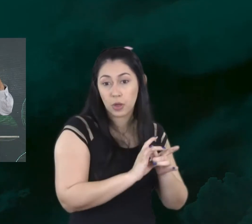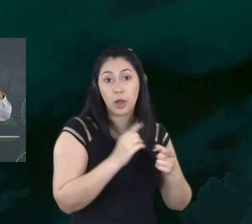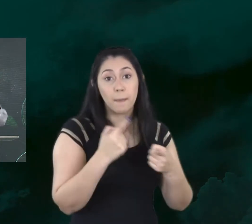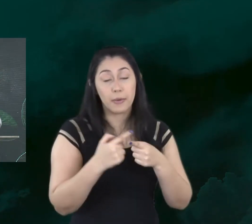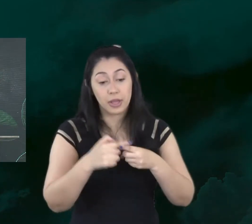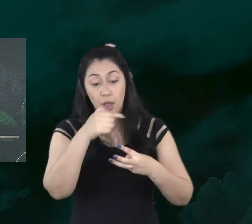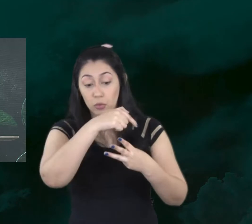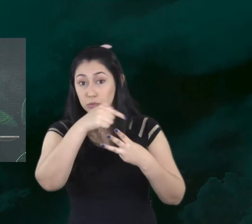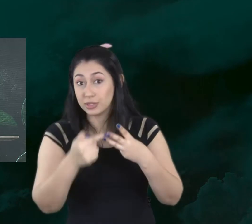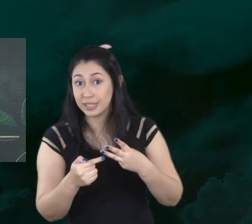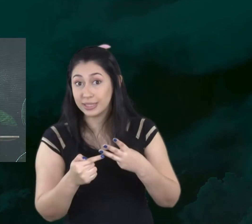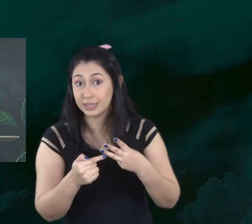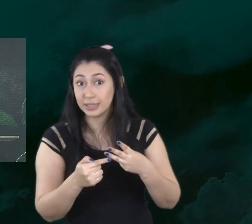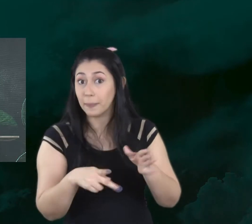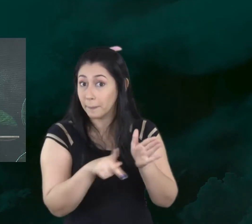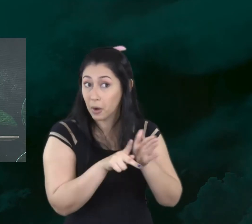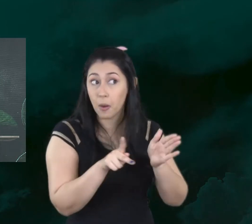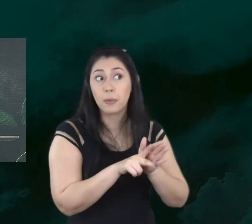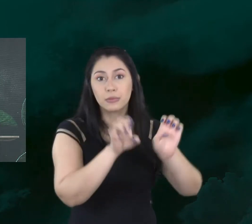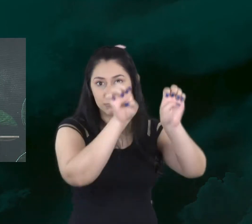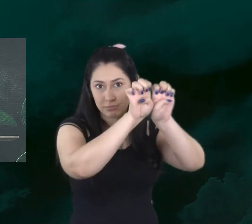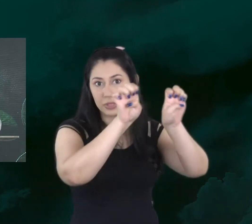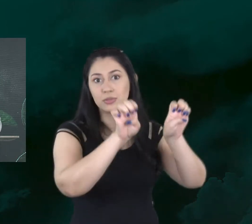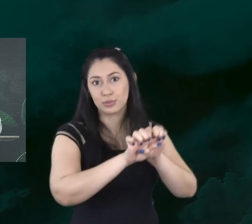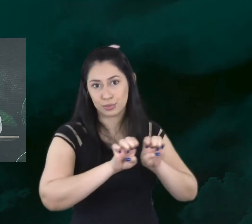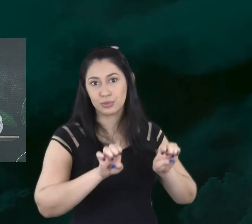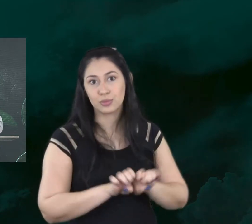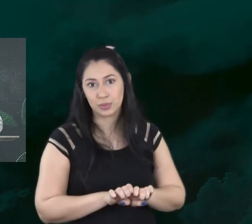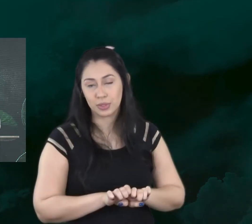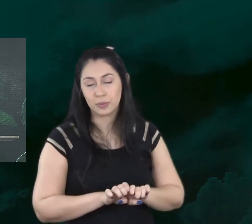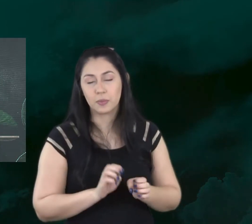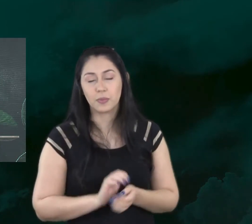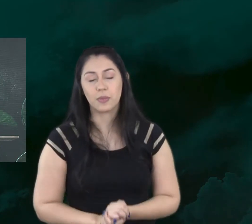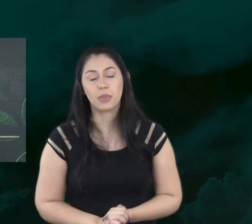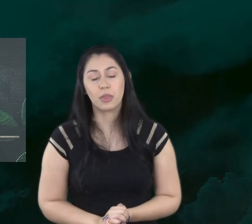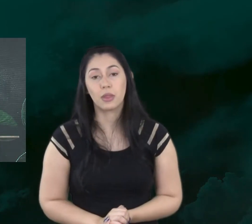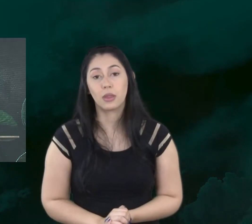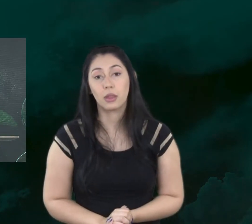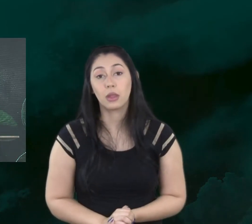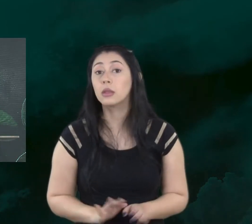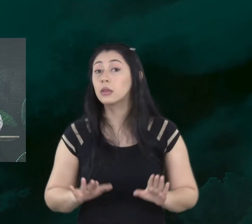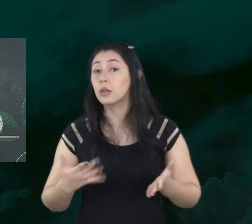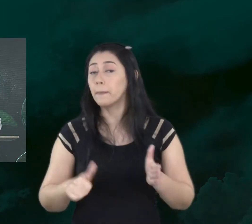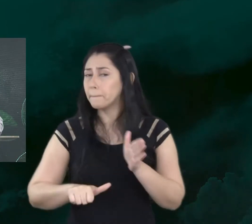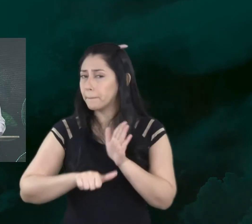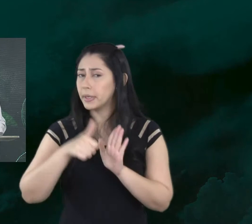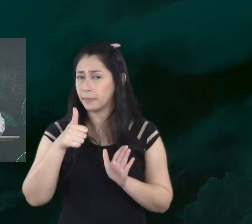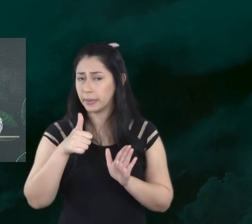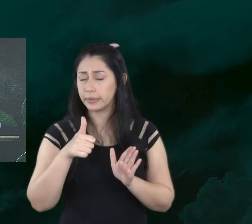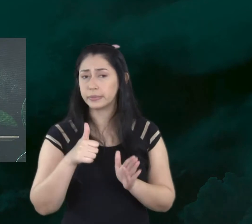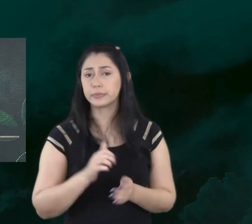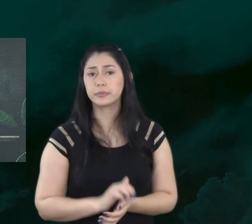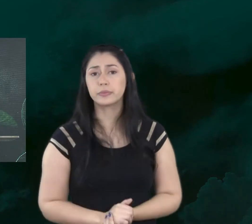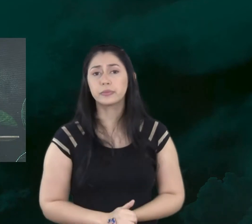fazem parte da estrutura, né? Bom, então, primeiramente, nós entramos